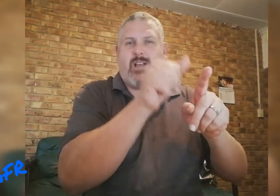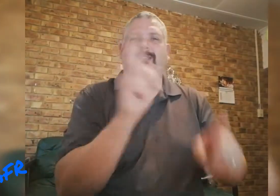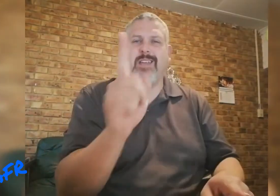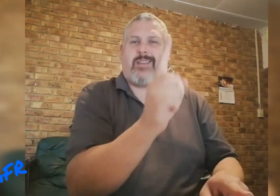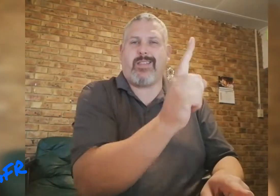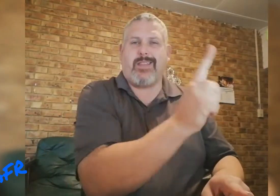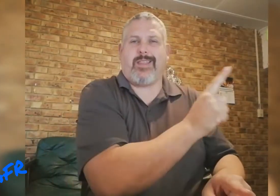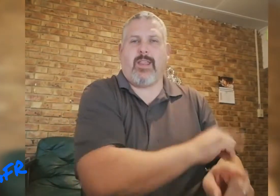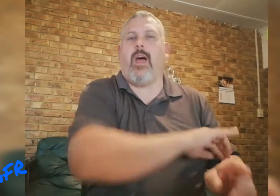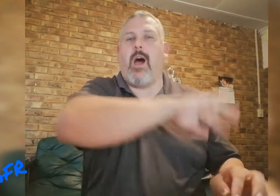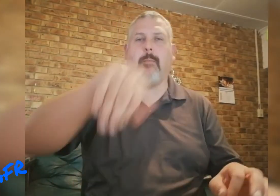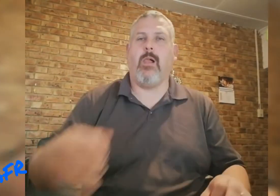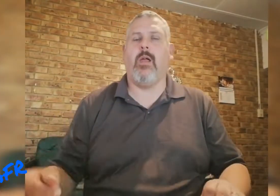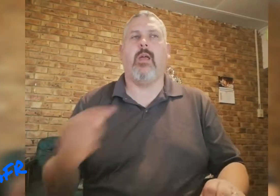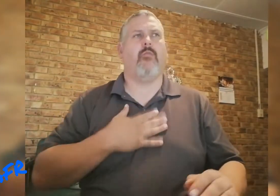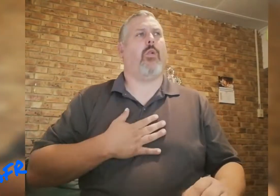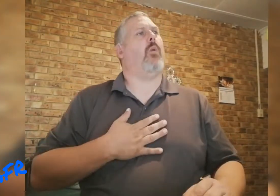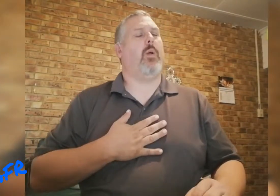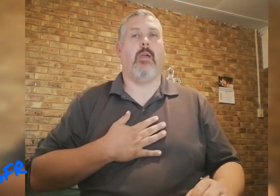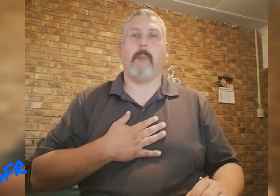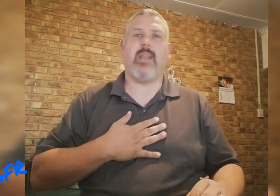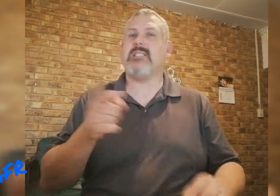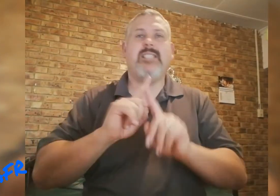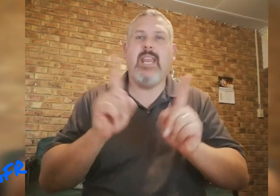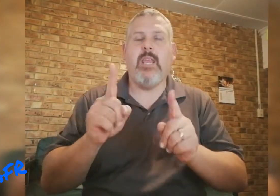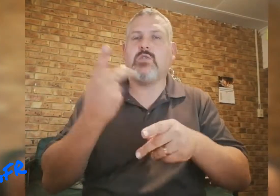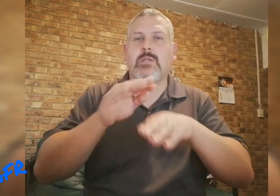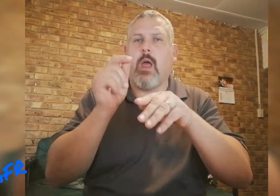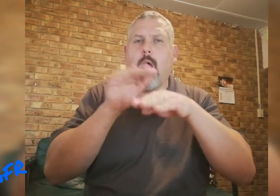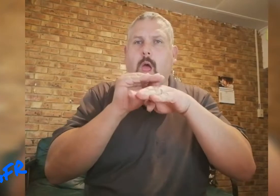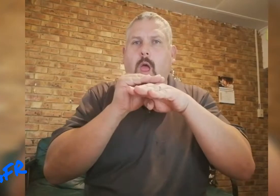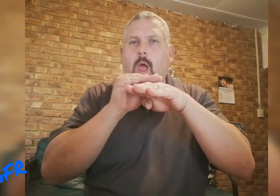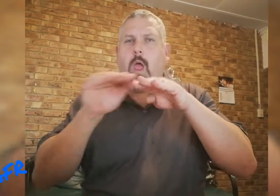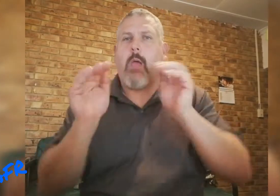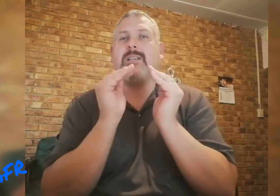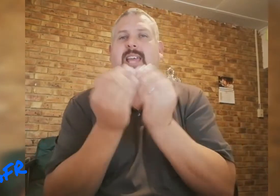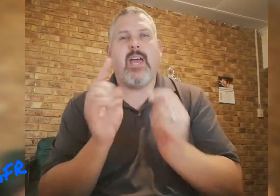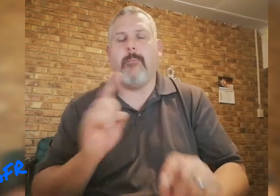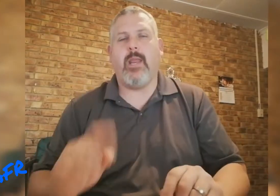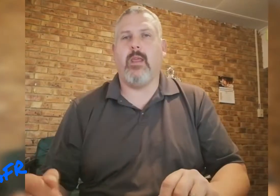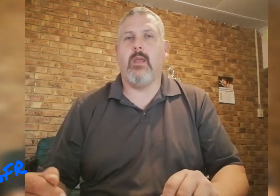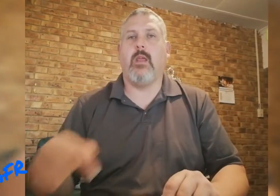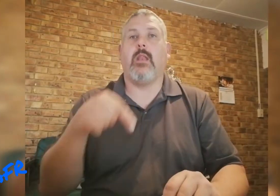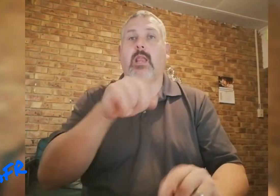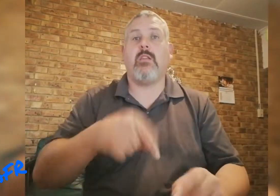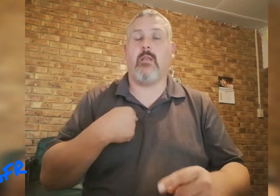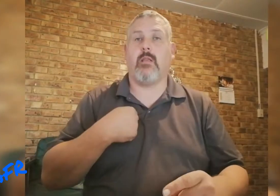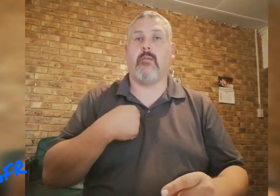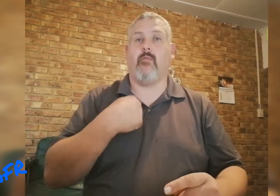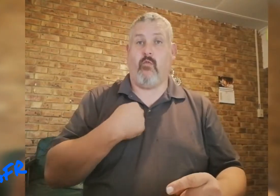self, allemaal, maar dit is nie soos beskerm nie, dit is om